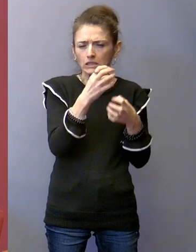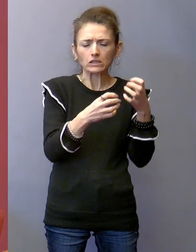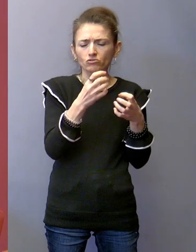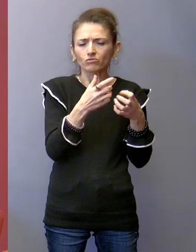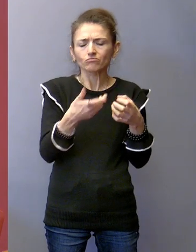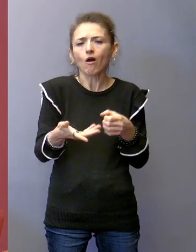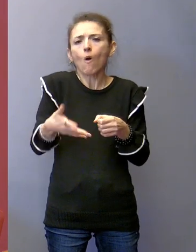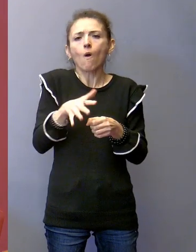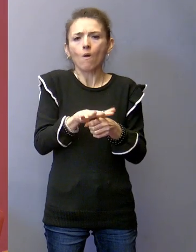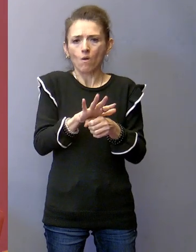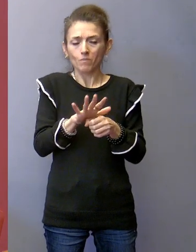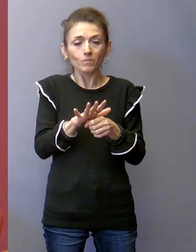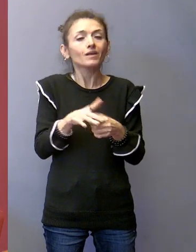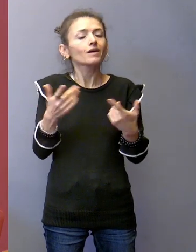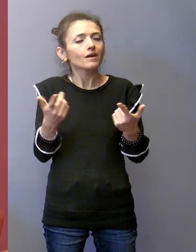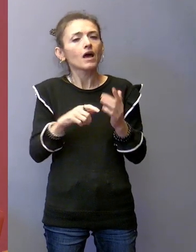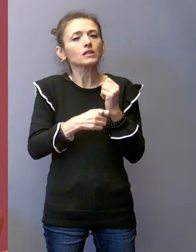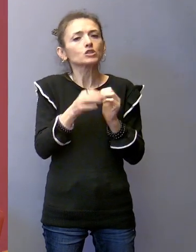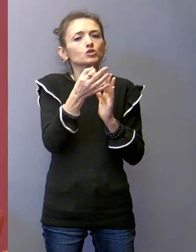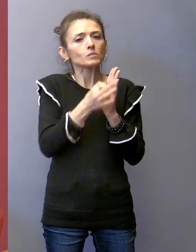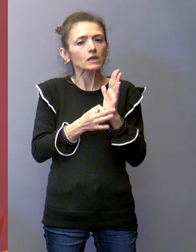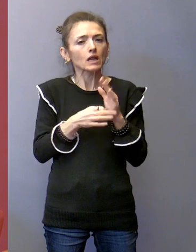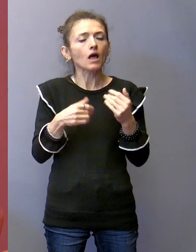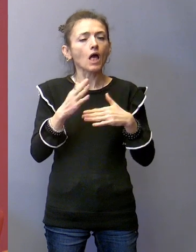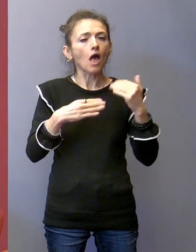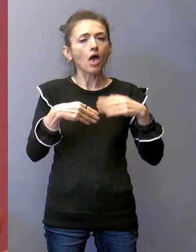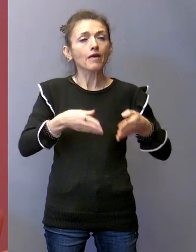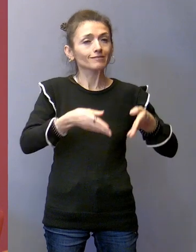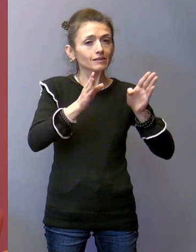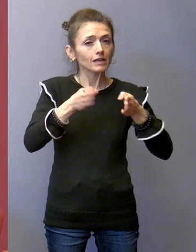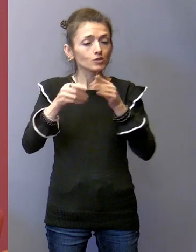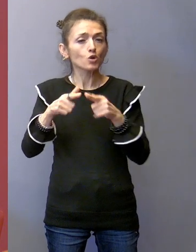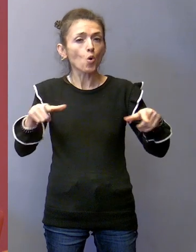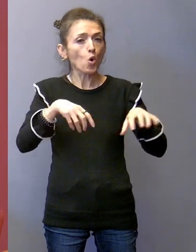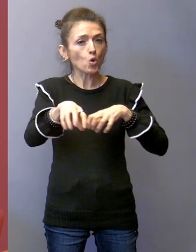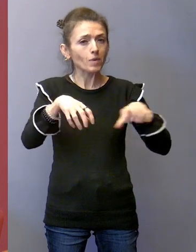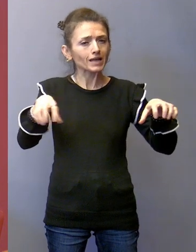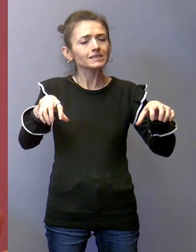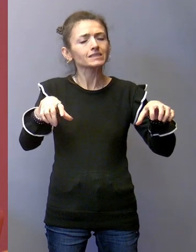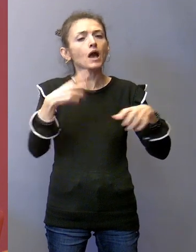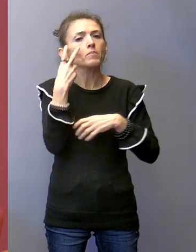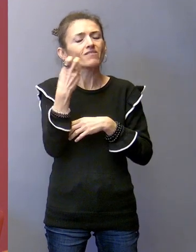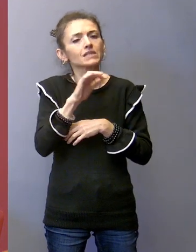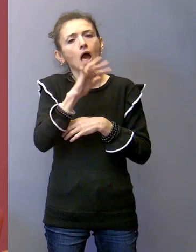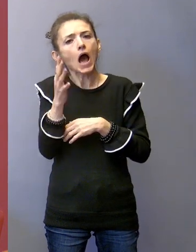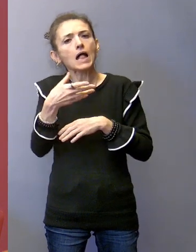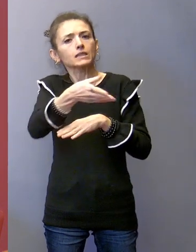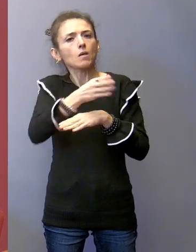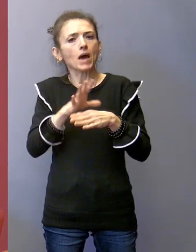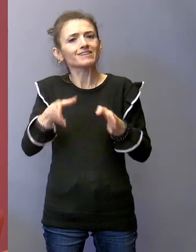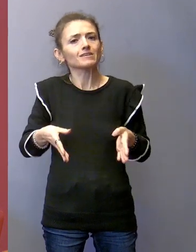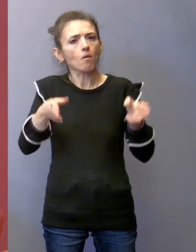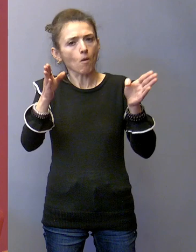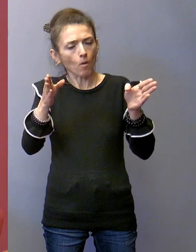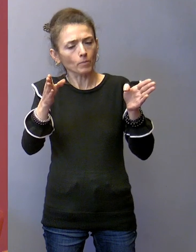che si riespandi alla disciplina edilizio urbanistica prevista per le altre parti dell'immobile Ok quindi sostanzialmente